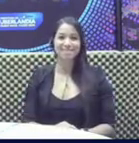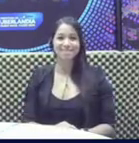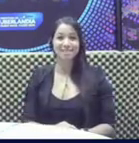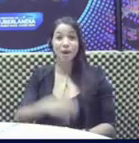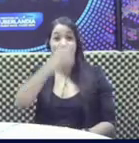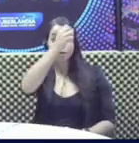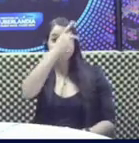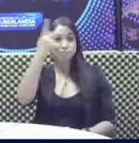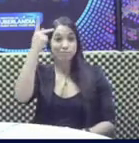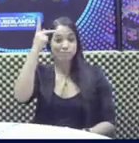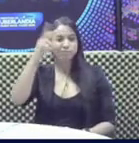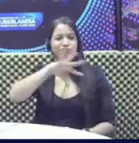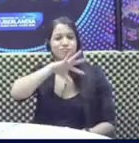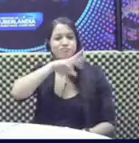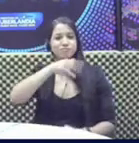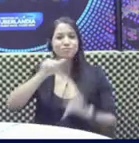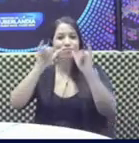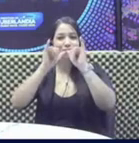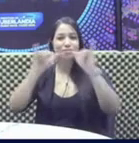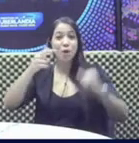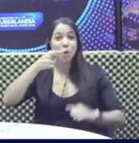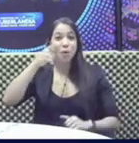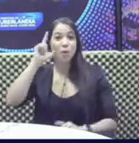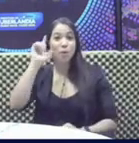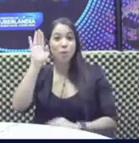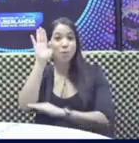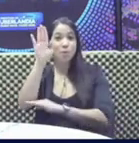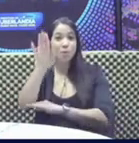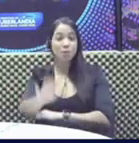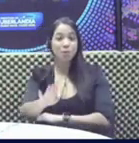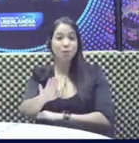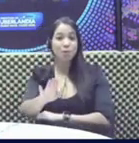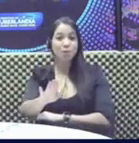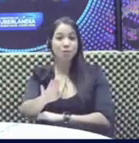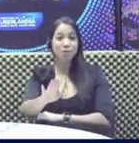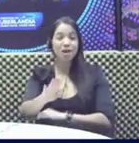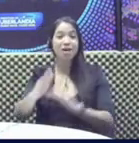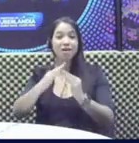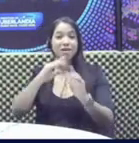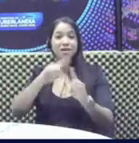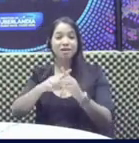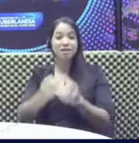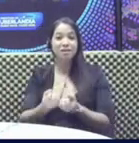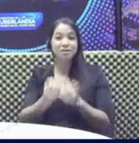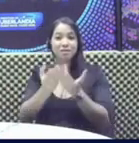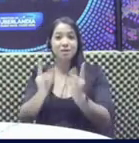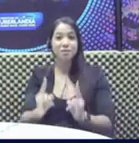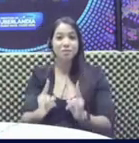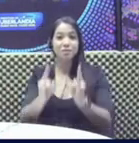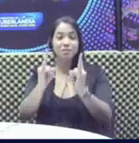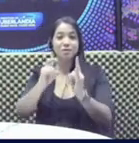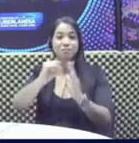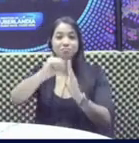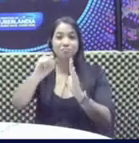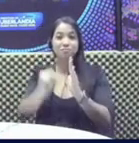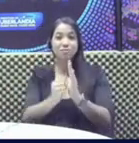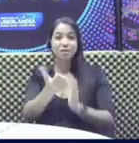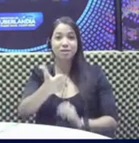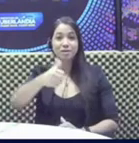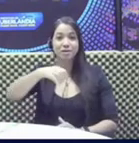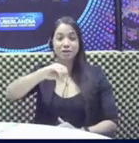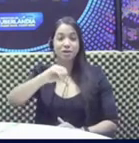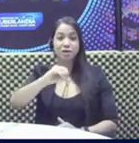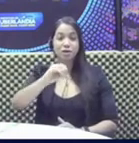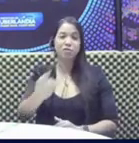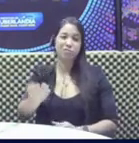O prefeito Odelmo Leão anunciou na tarde de ontem a cessão para a Diocese de Uberlândia do prédio do século XIX que